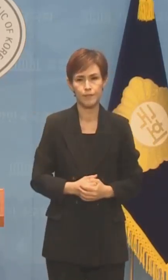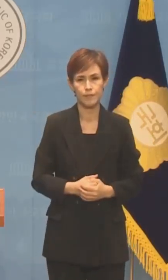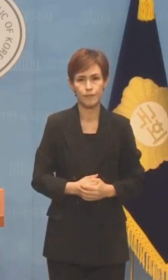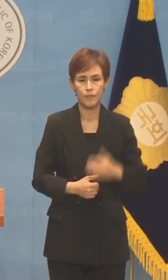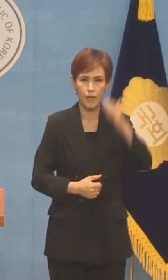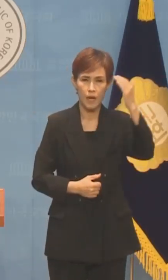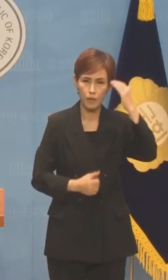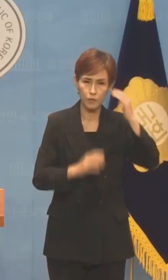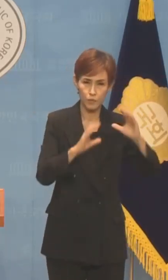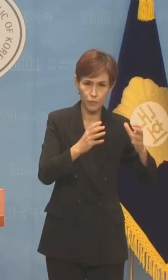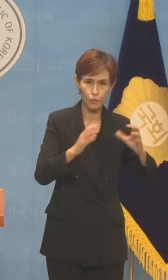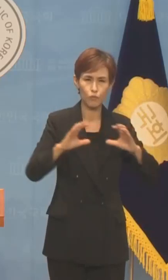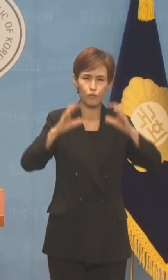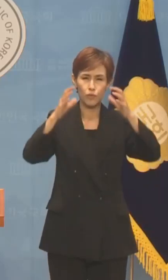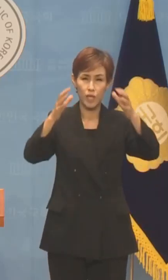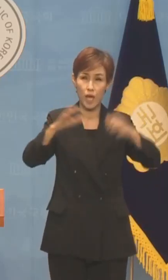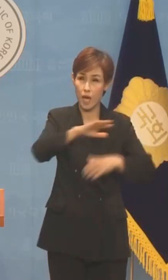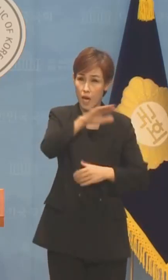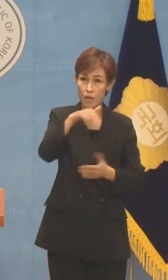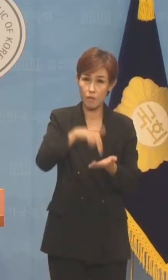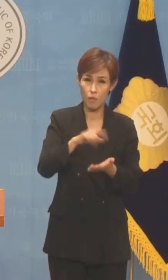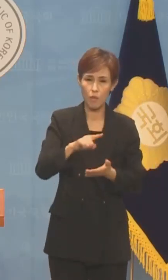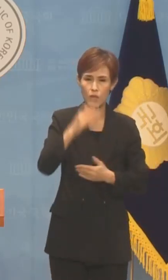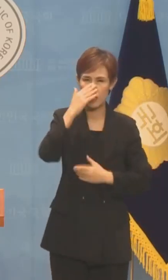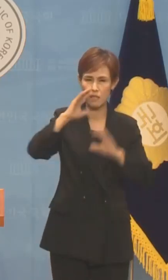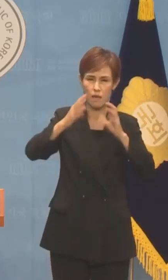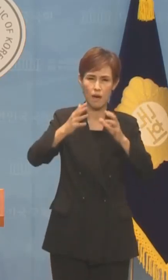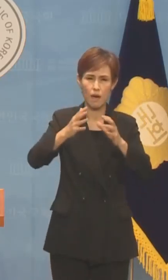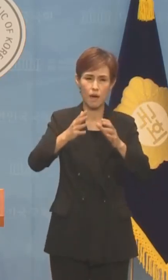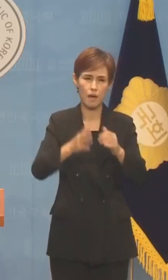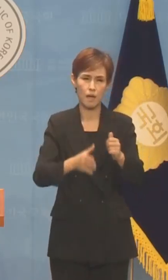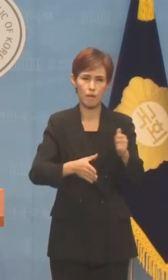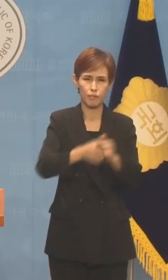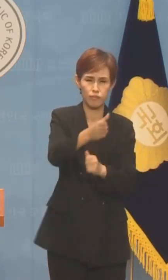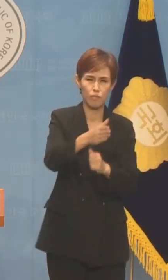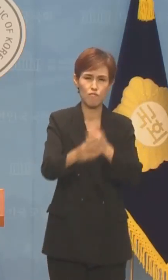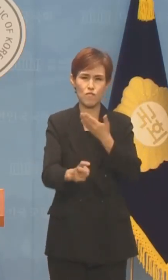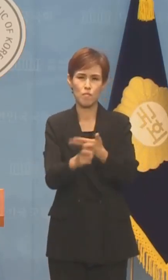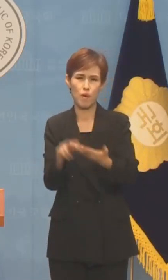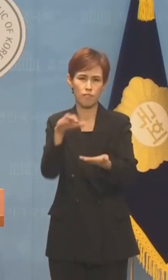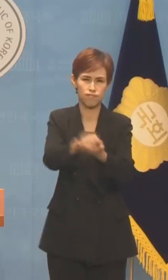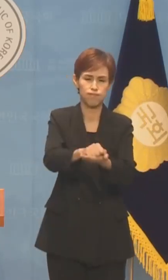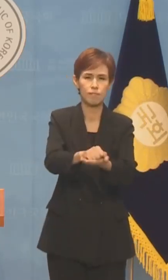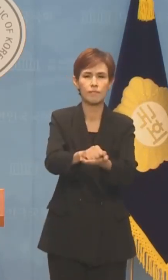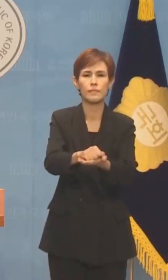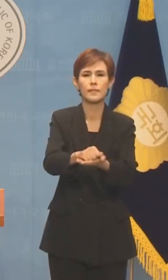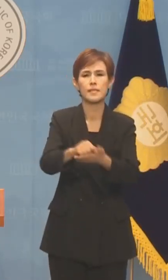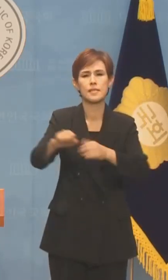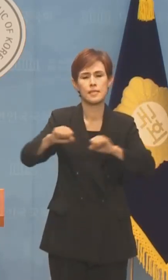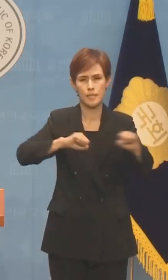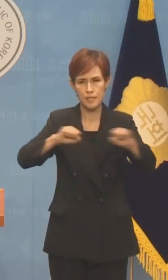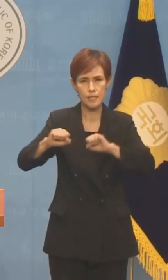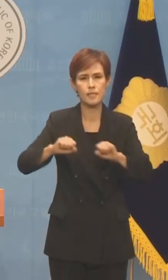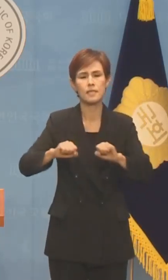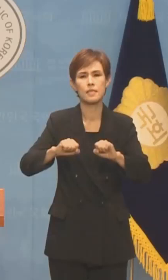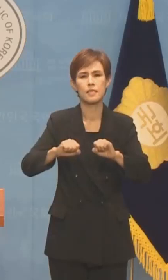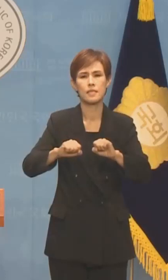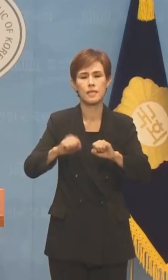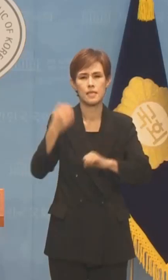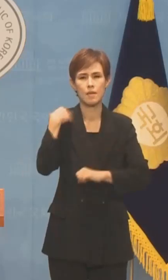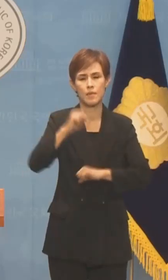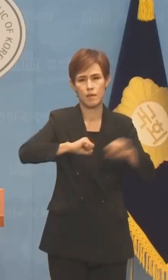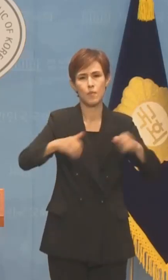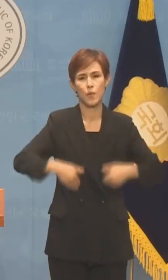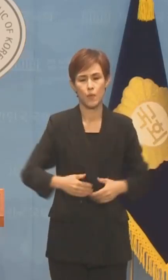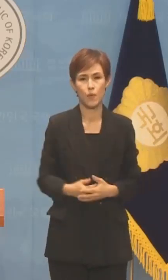한국을 비롯한 국제사회는 이스라엘의 학살과 불법 점령에 대한 책임 있는 해결에 나서야 합니다.